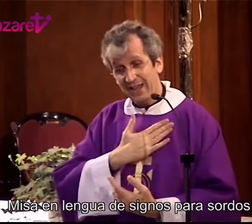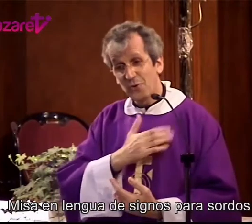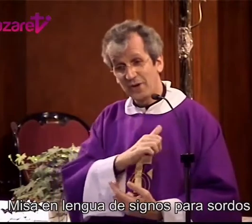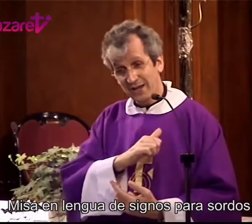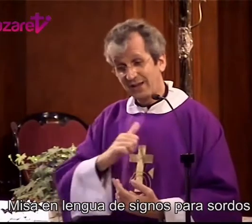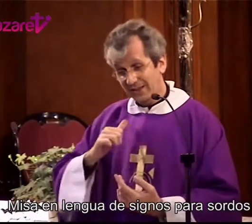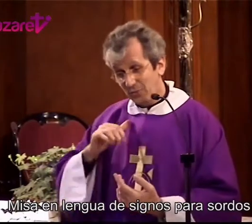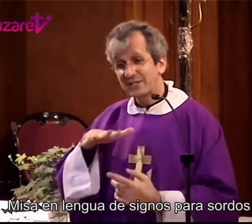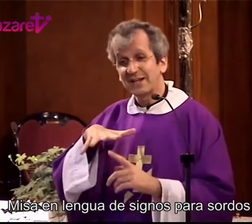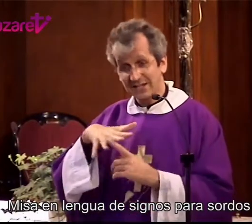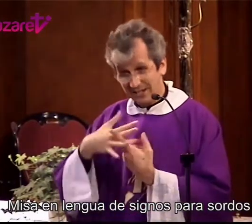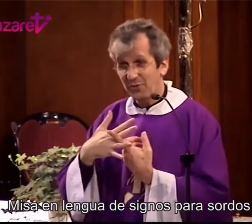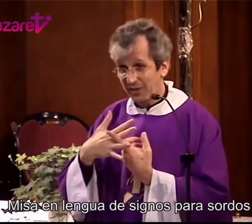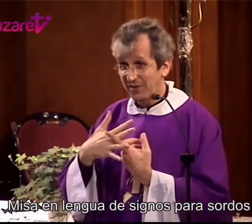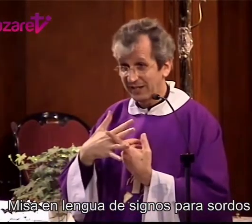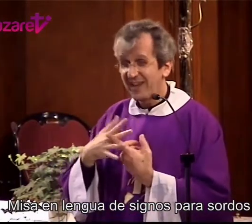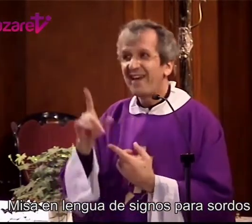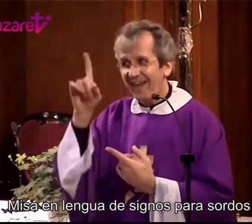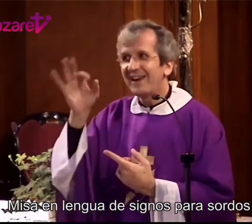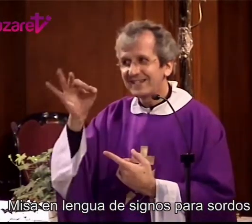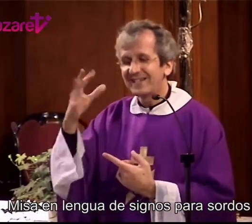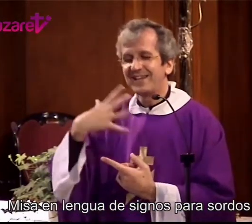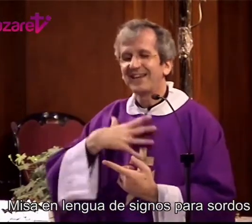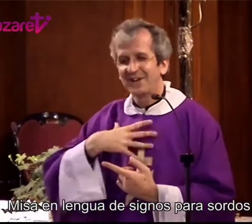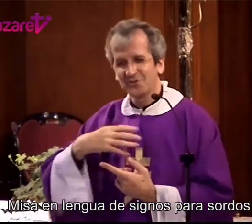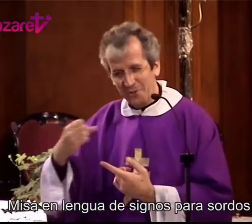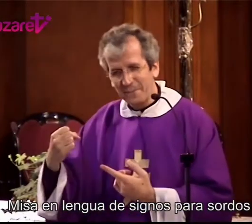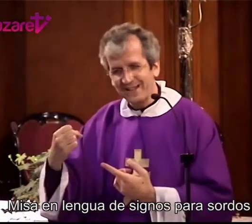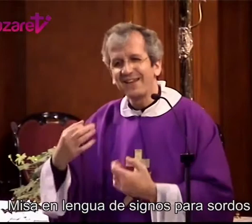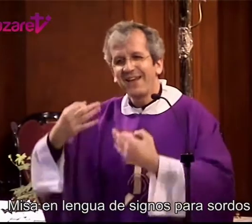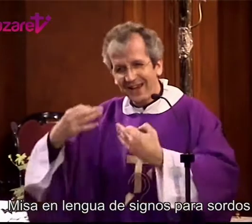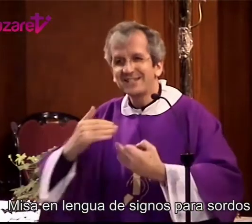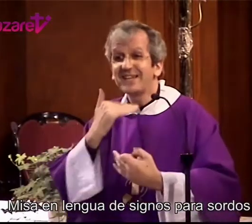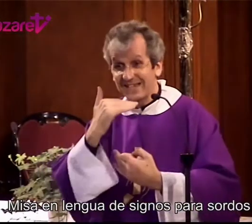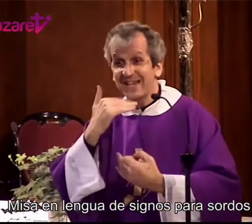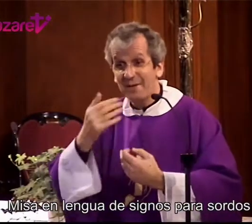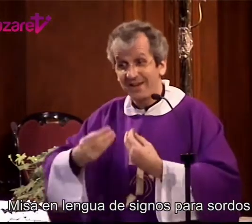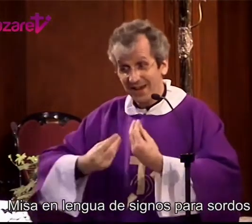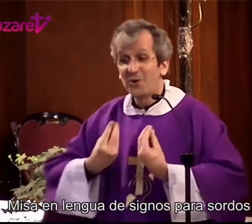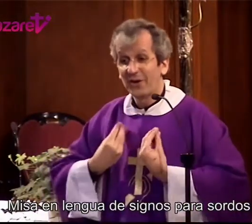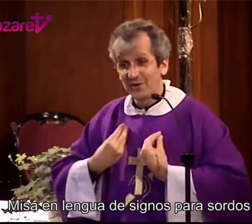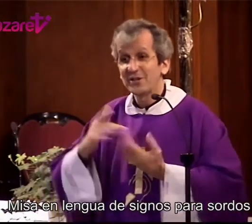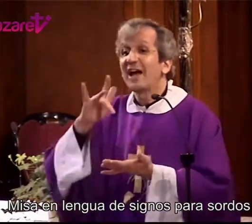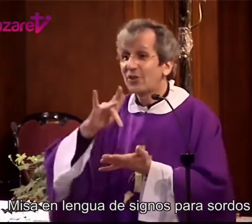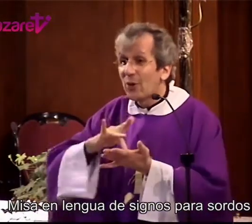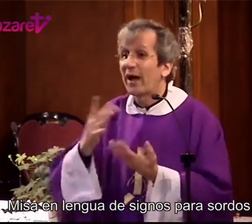una de nuestras situaciones. Él sí que nos comprende, Él sí que sabe lo que nos toca